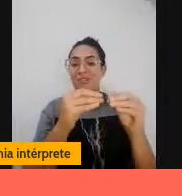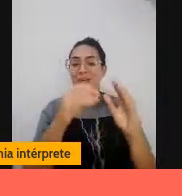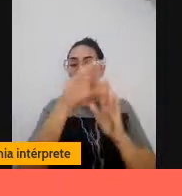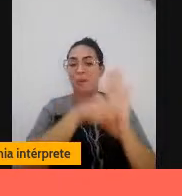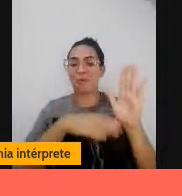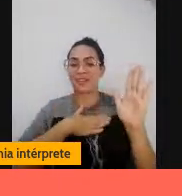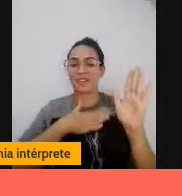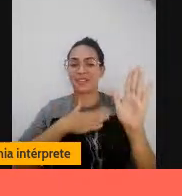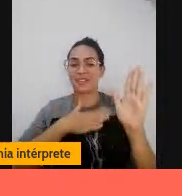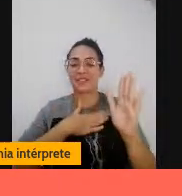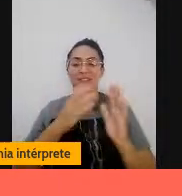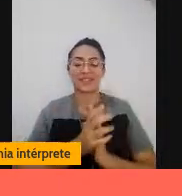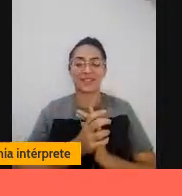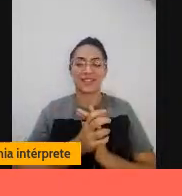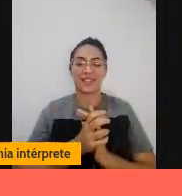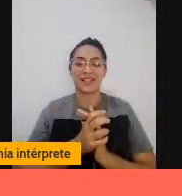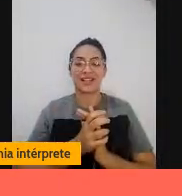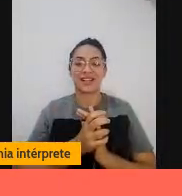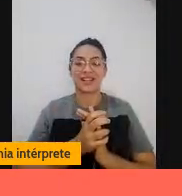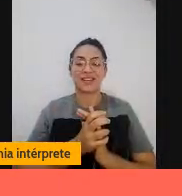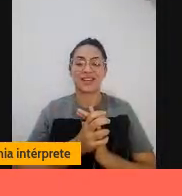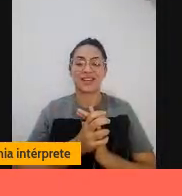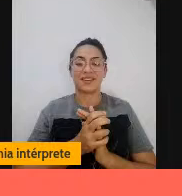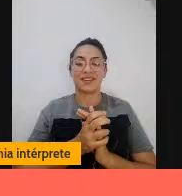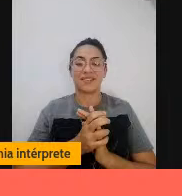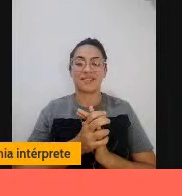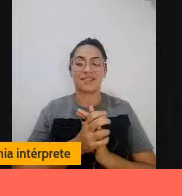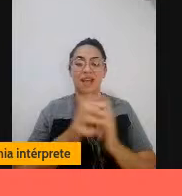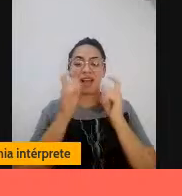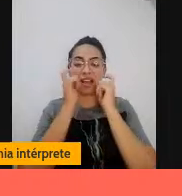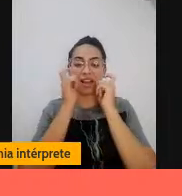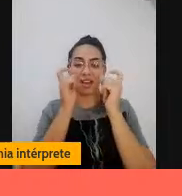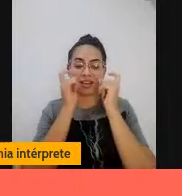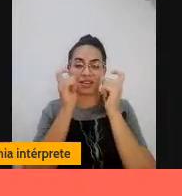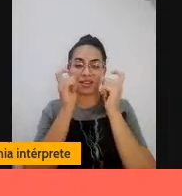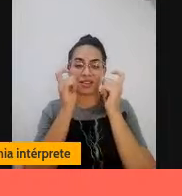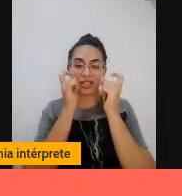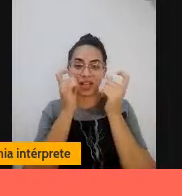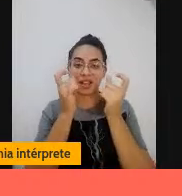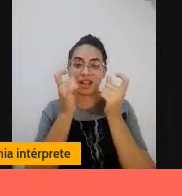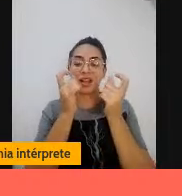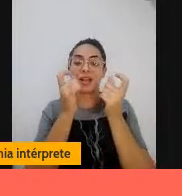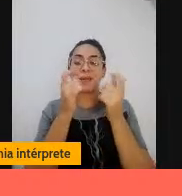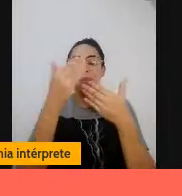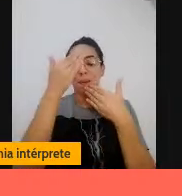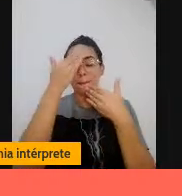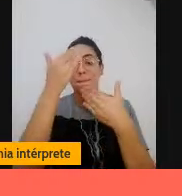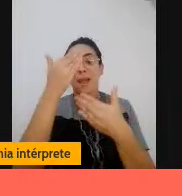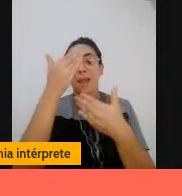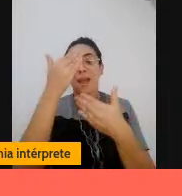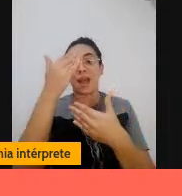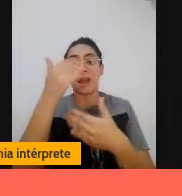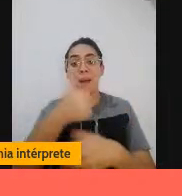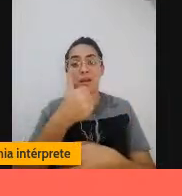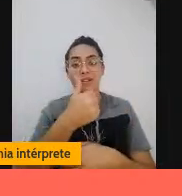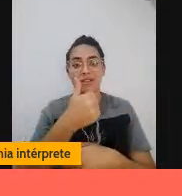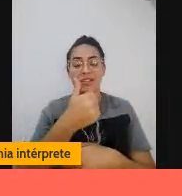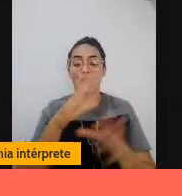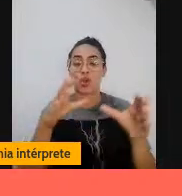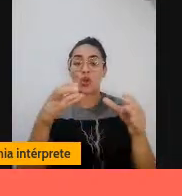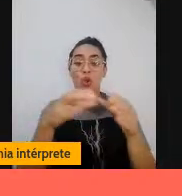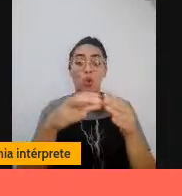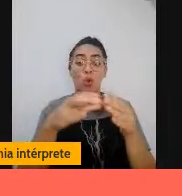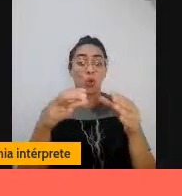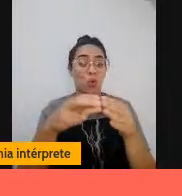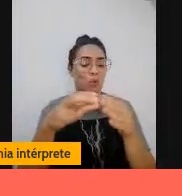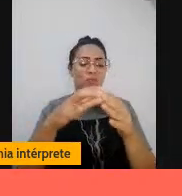Ah, mas mais do que nunca, que é interessante sempre ressaltar, primeiro agradecer a equipe